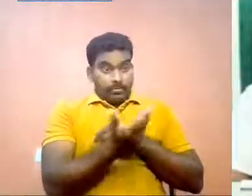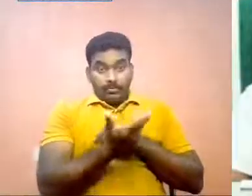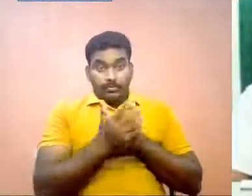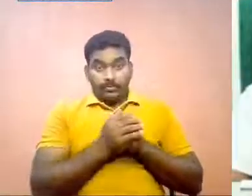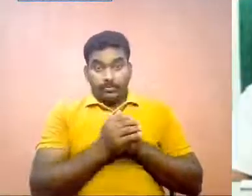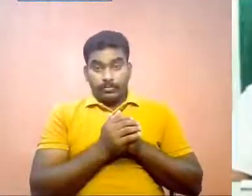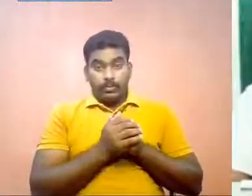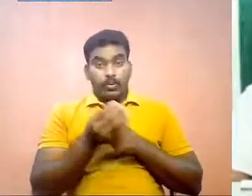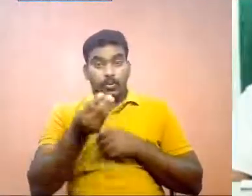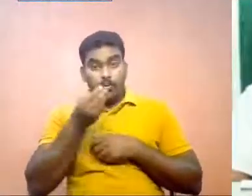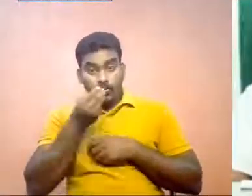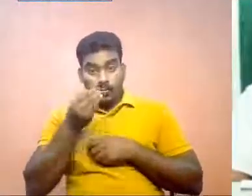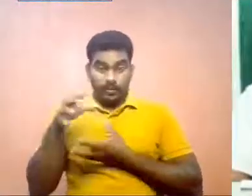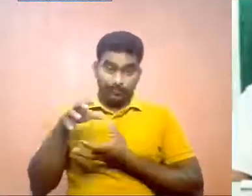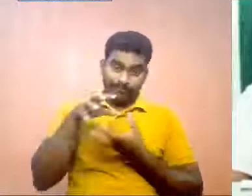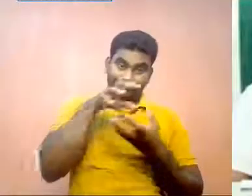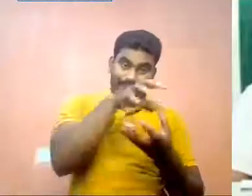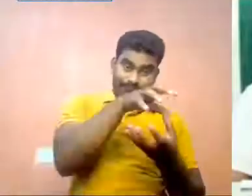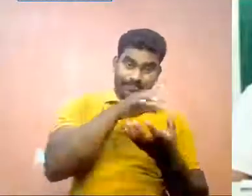ഭക്ഷണം,